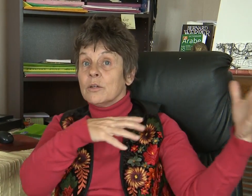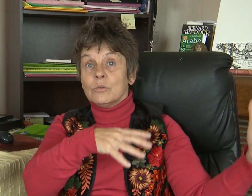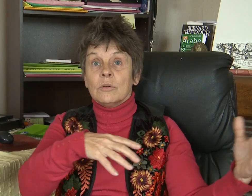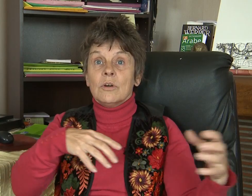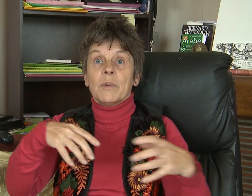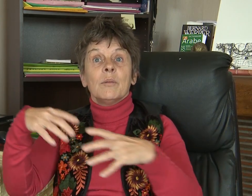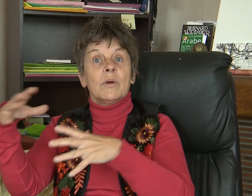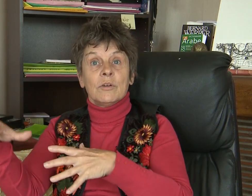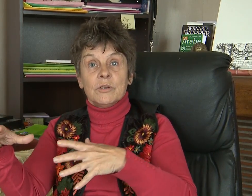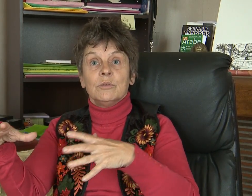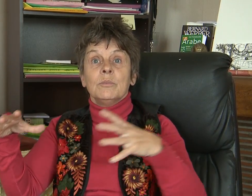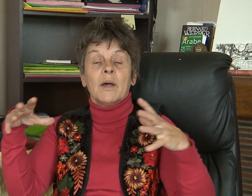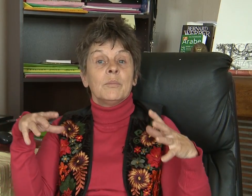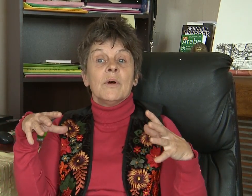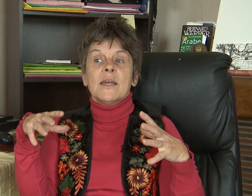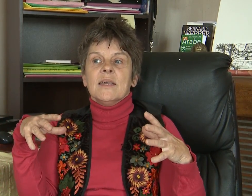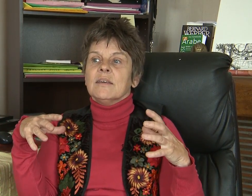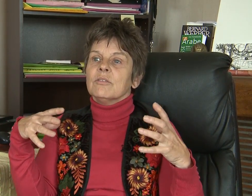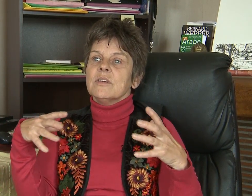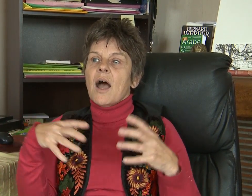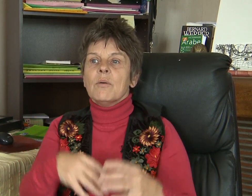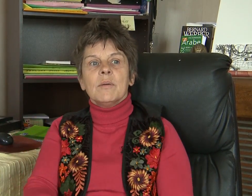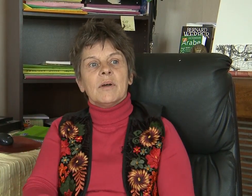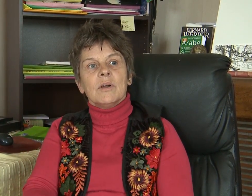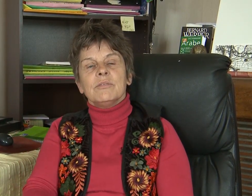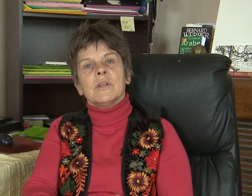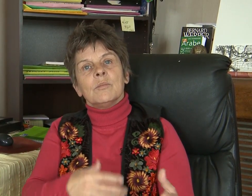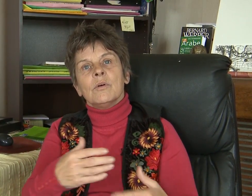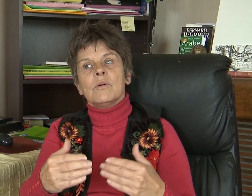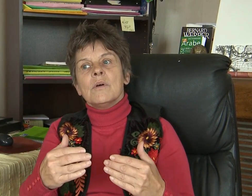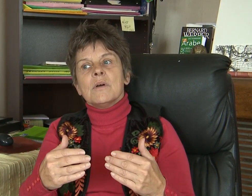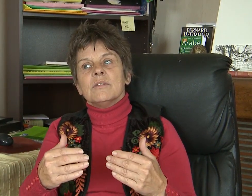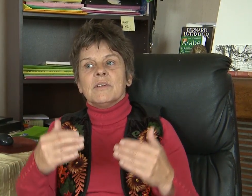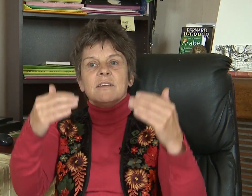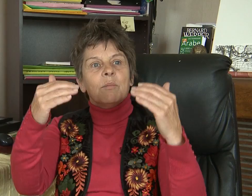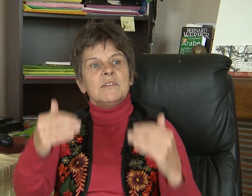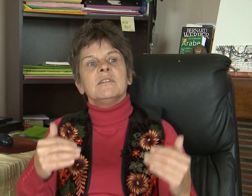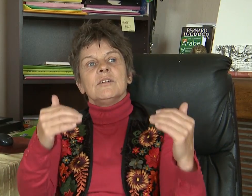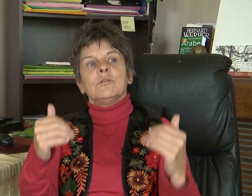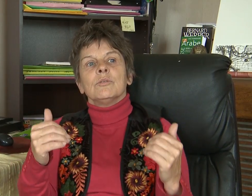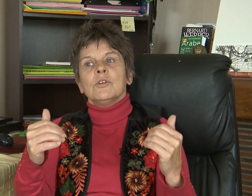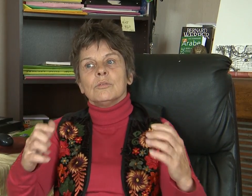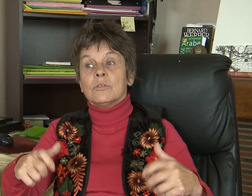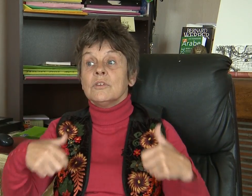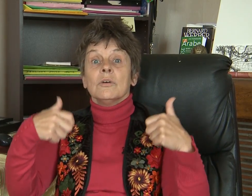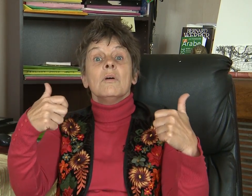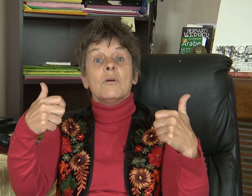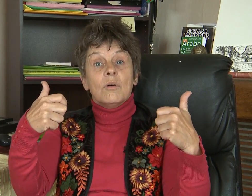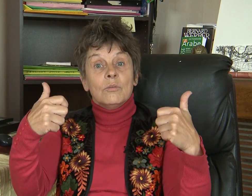d'autres langues, par rapport à leur vécu, et qui vont se dire « Ah ouais, bah ouais, finalement, ça va dédramatiser la situation des sourds tout en disant « Vous